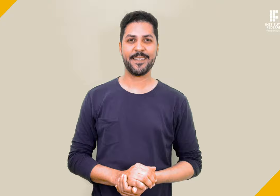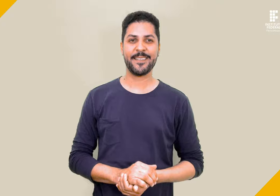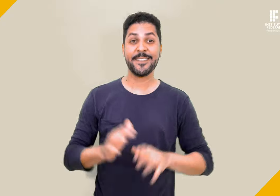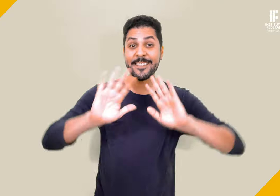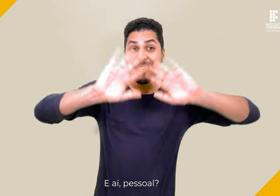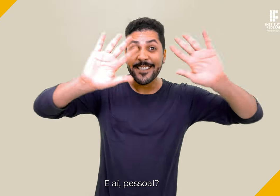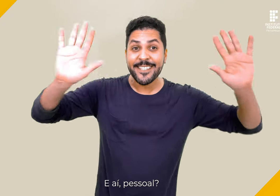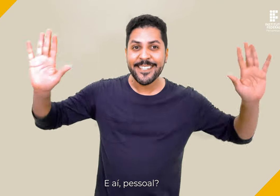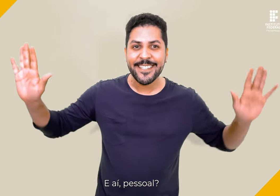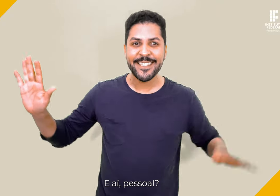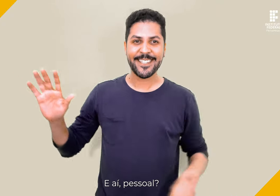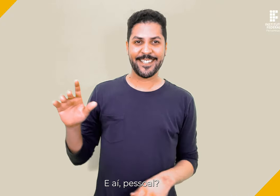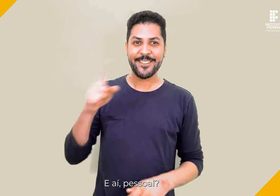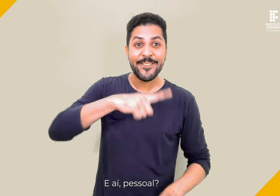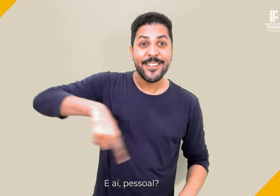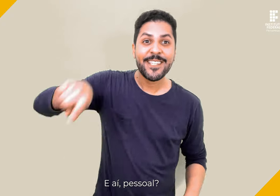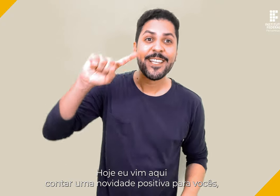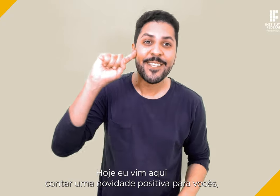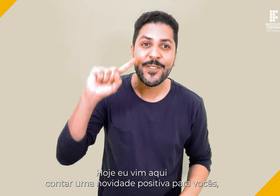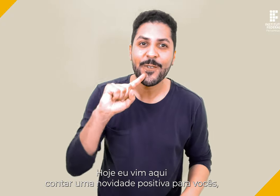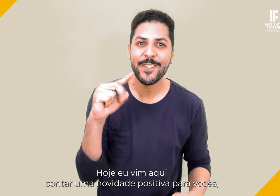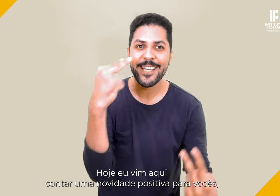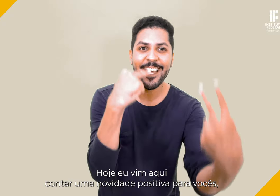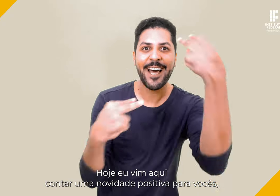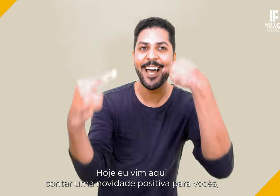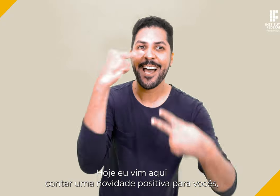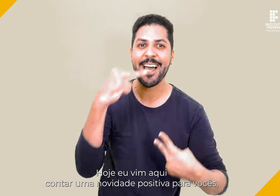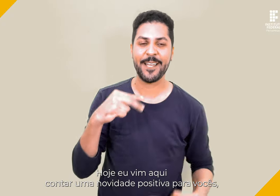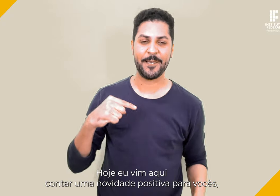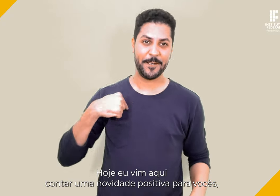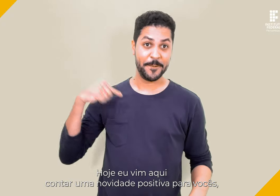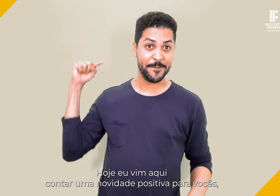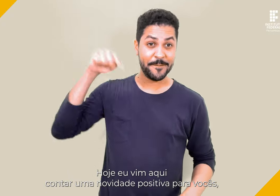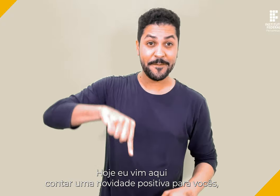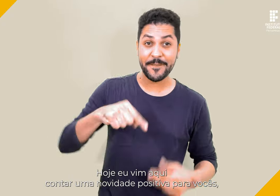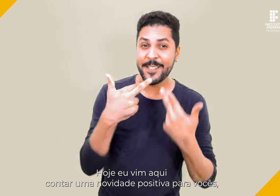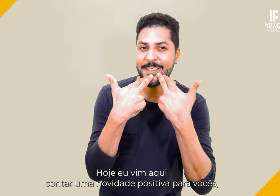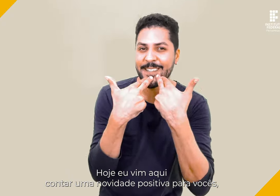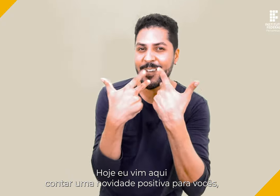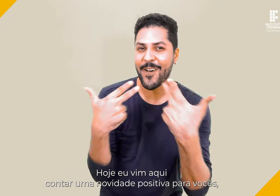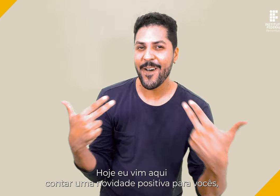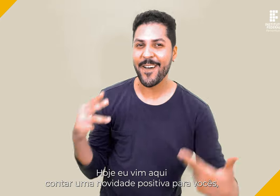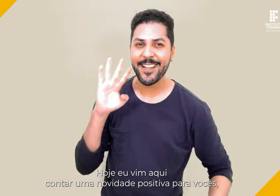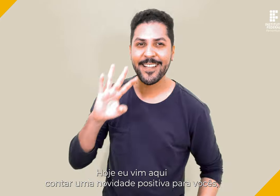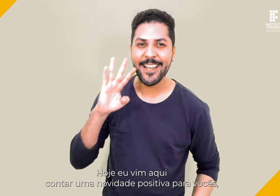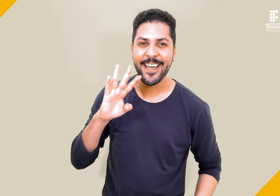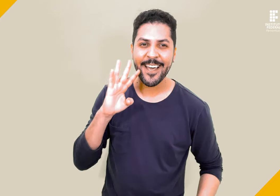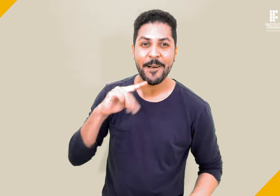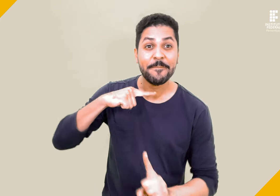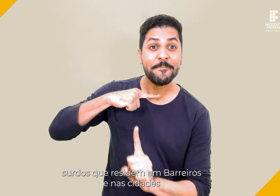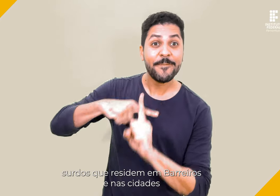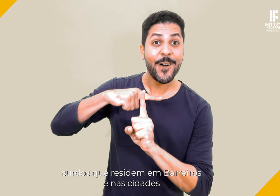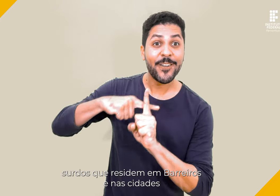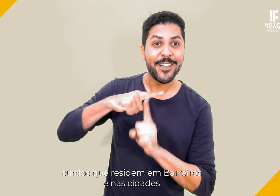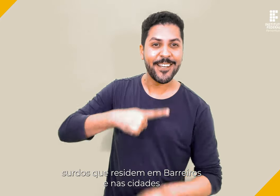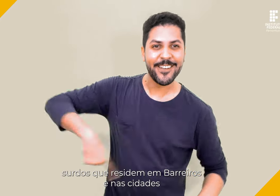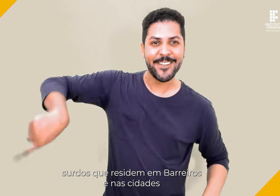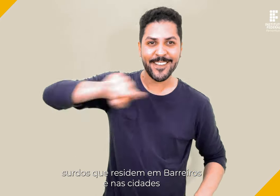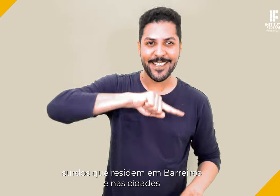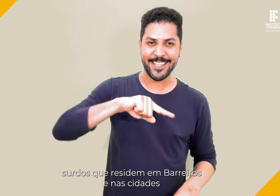E aí, pessoal! Hoje eu vim aqui contar uma novidade positiva para vocês, surdos que residem em